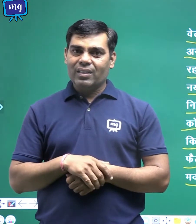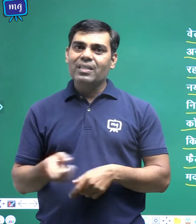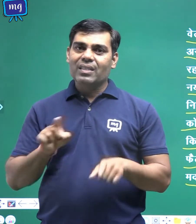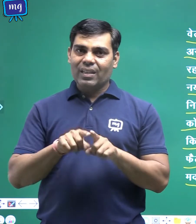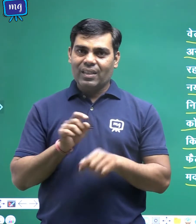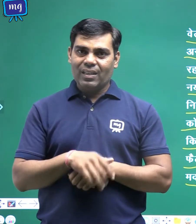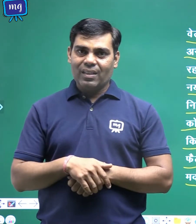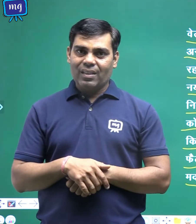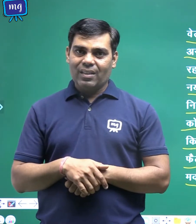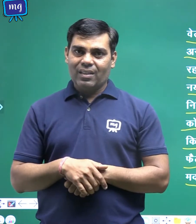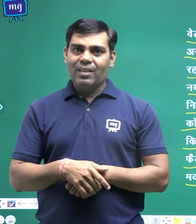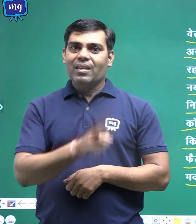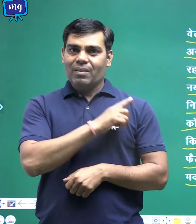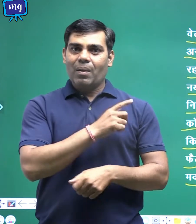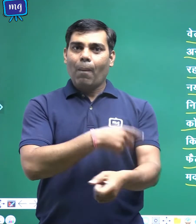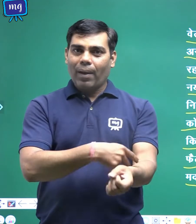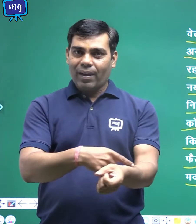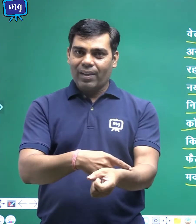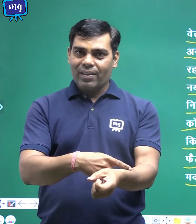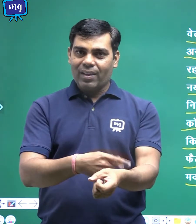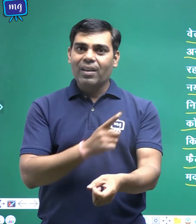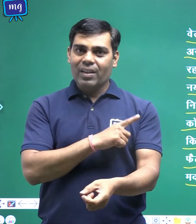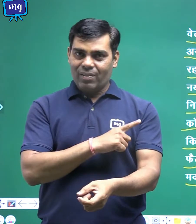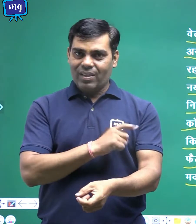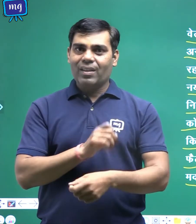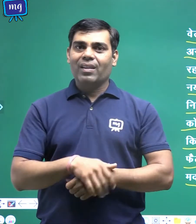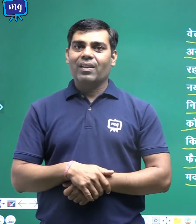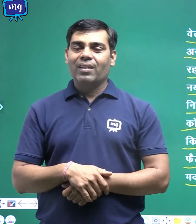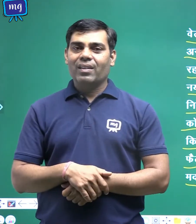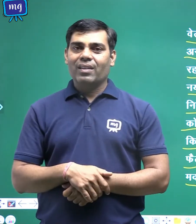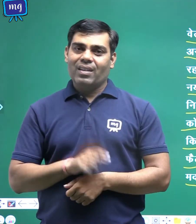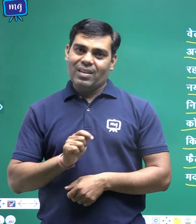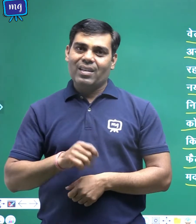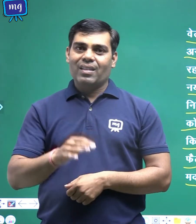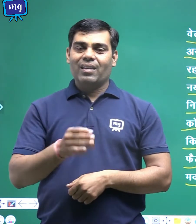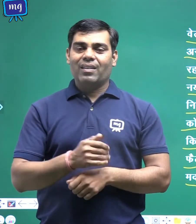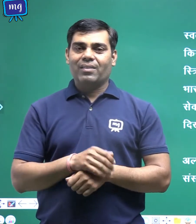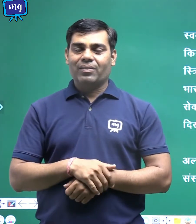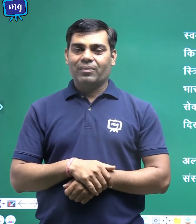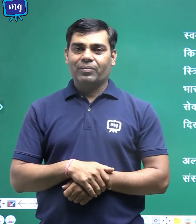कि भगिनी निवेदिता ने किया था।